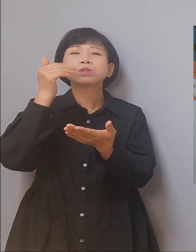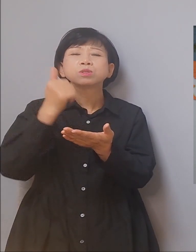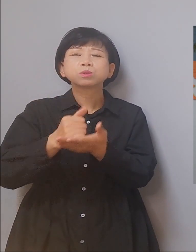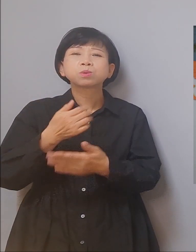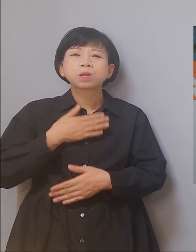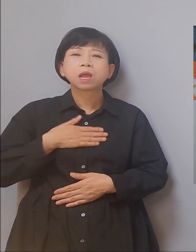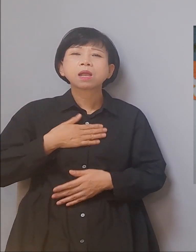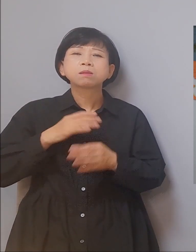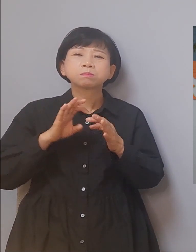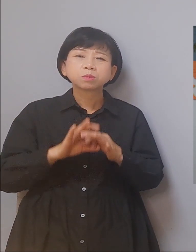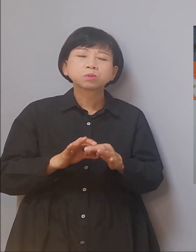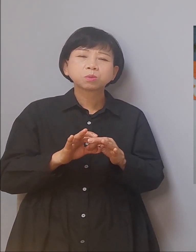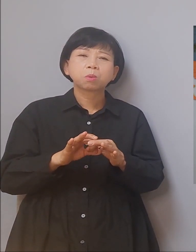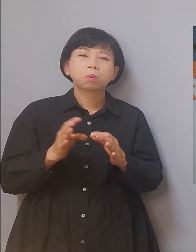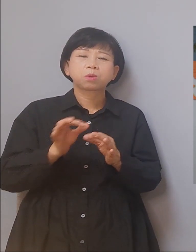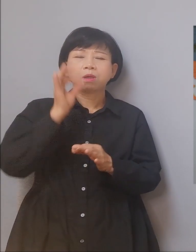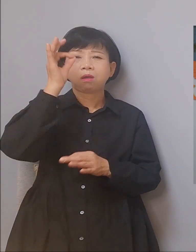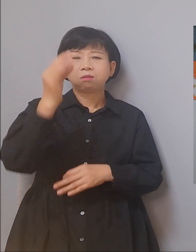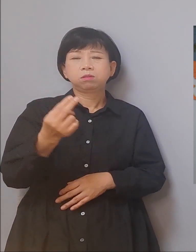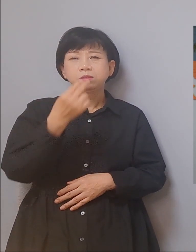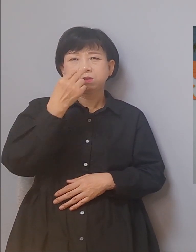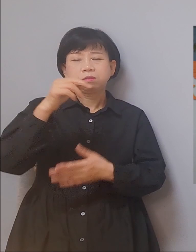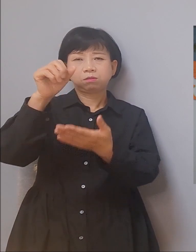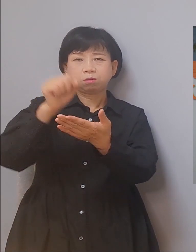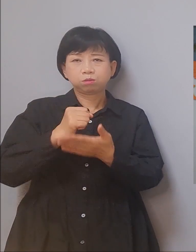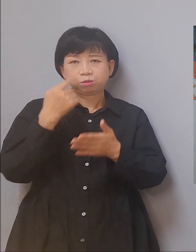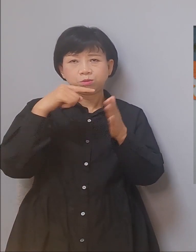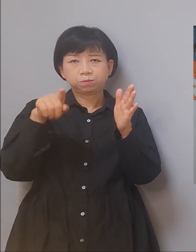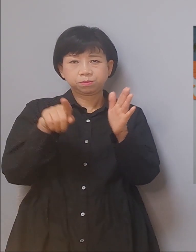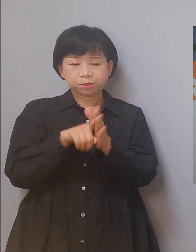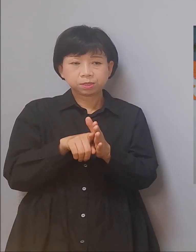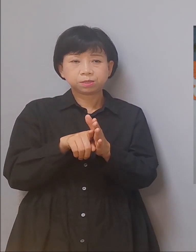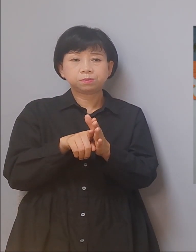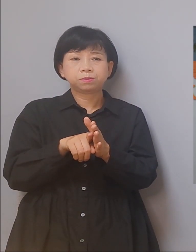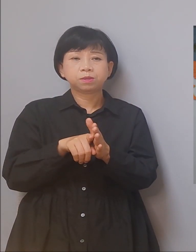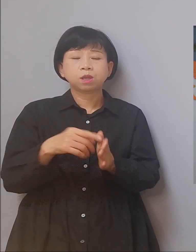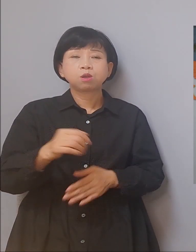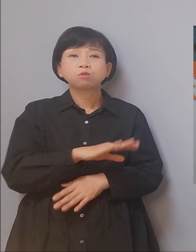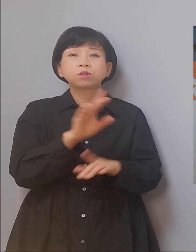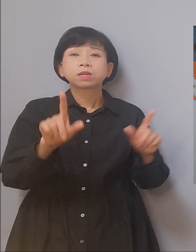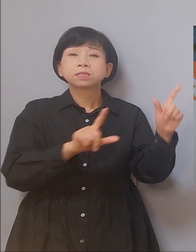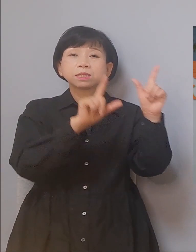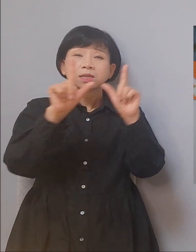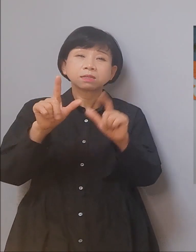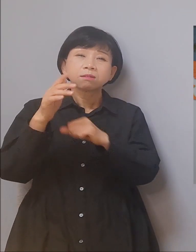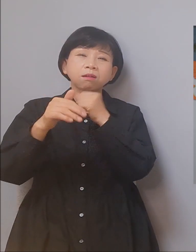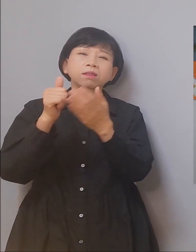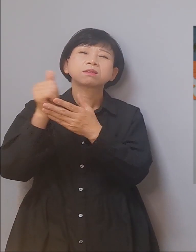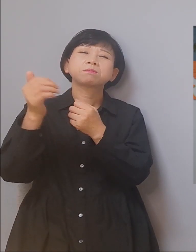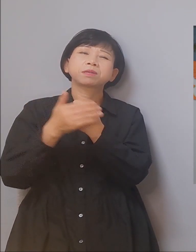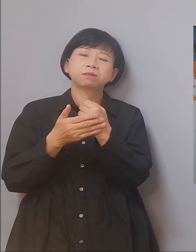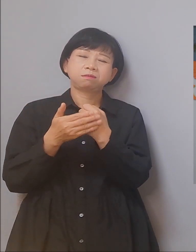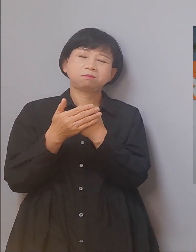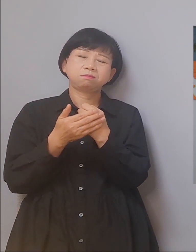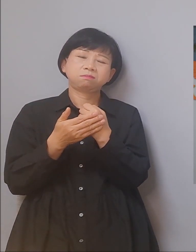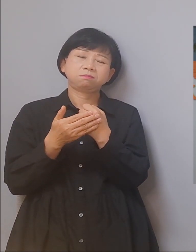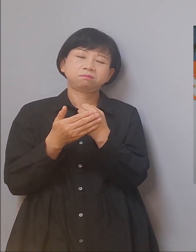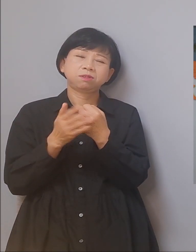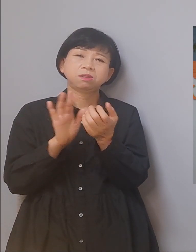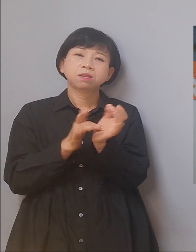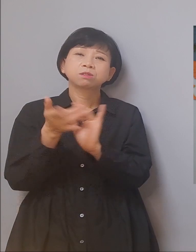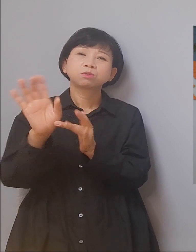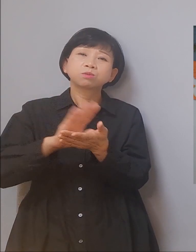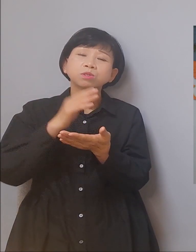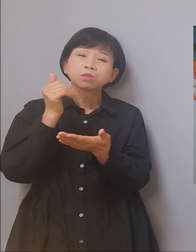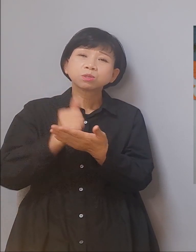줄 믿습니다. 오늘 우리가 살아가는 것도 하나님께서 주신 은혜이지요. 예수